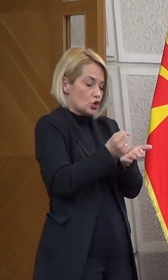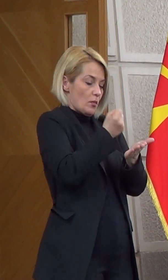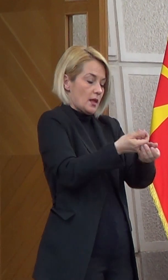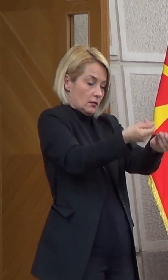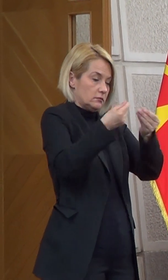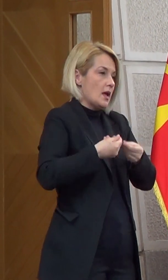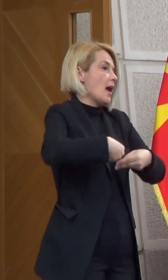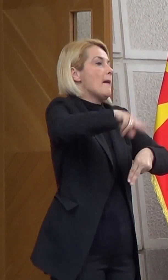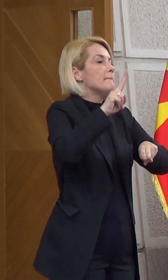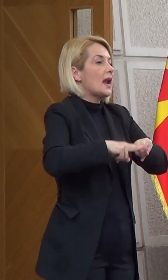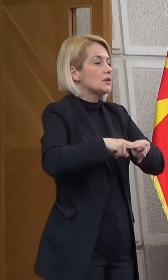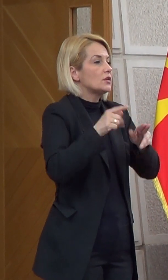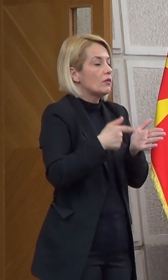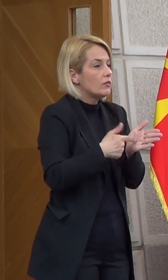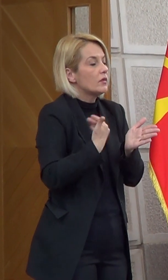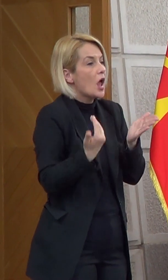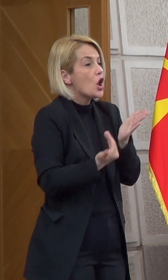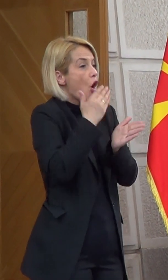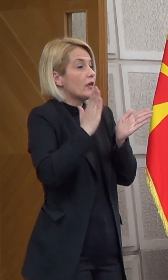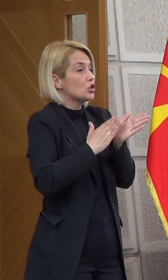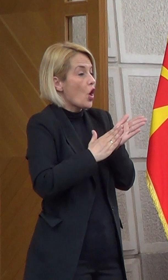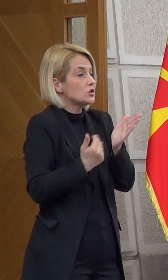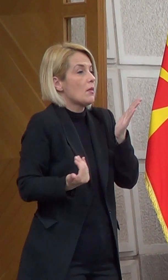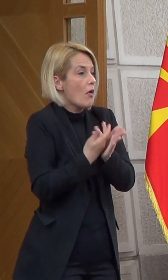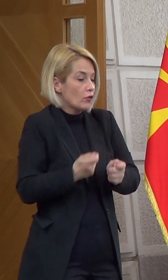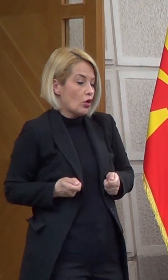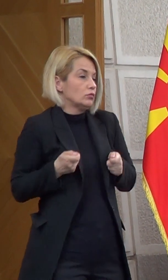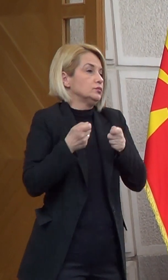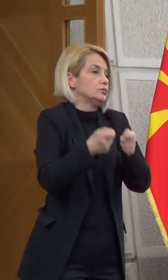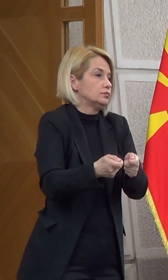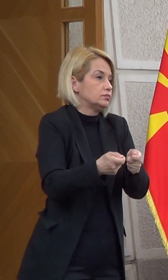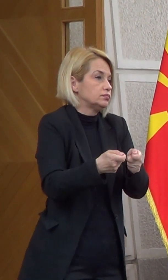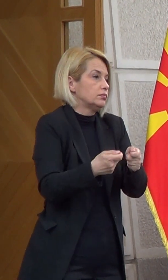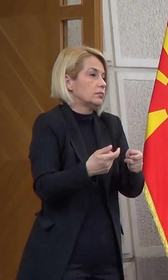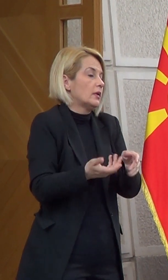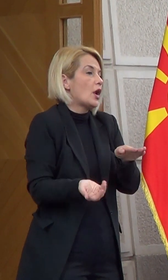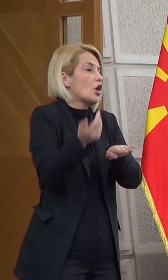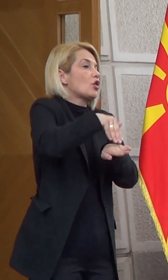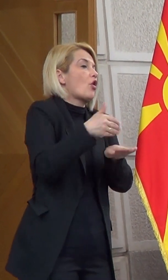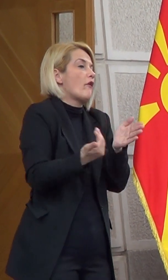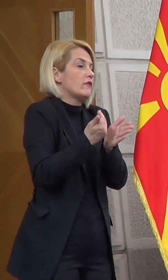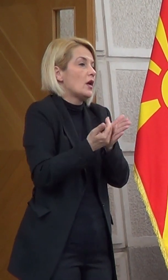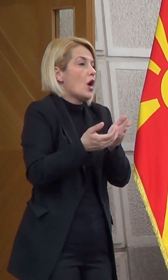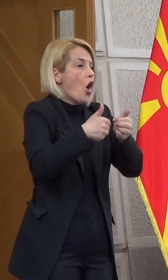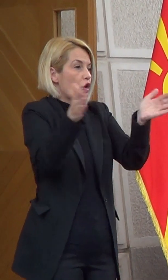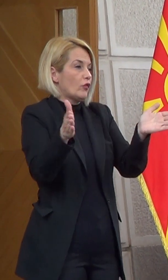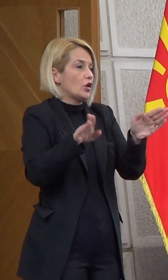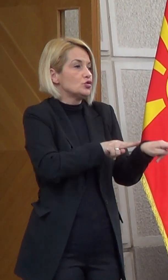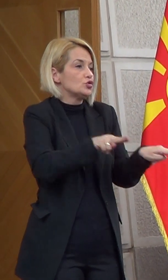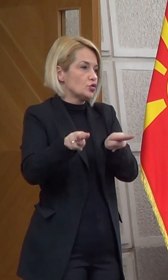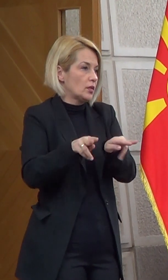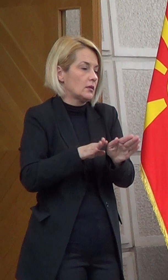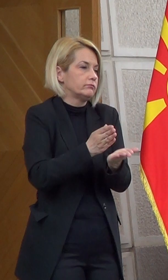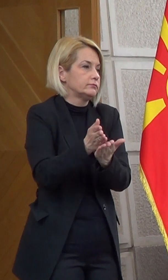presudata, za da eventualno imate novi dokaz, barate ugovorene pravne leke pre otvaranja na proces. Neko verovali ili